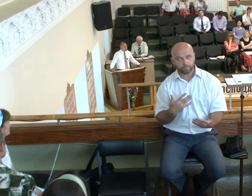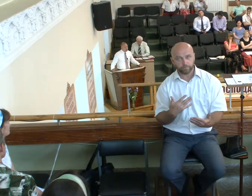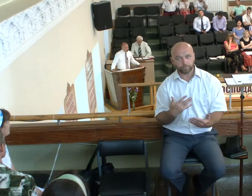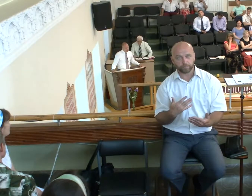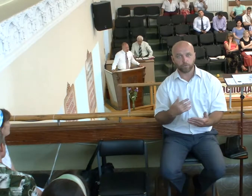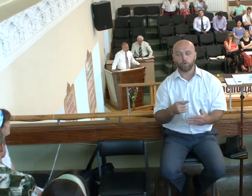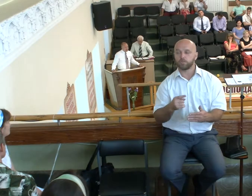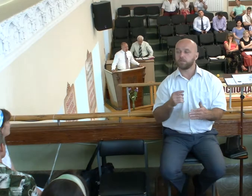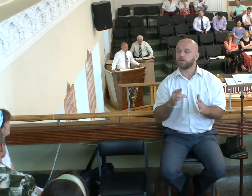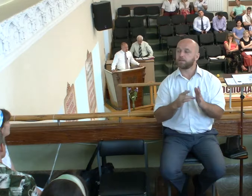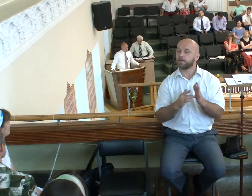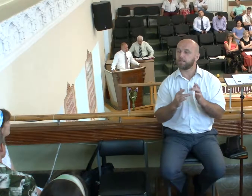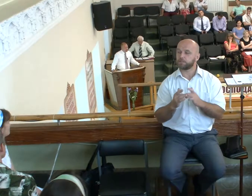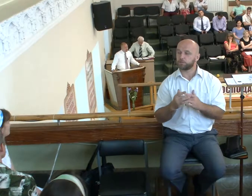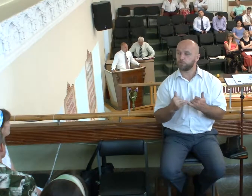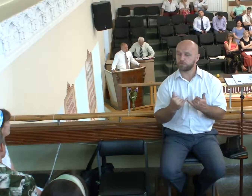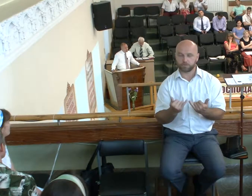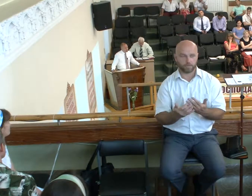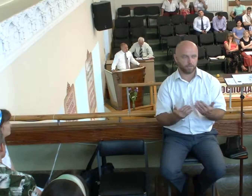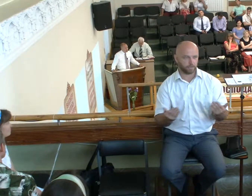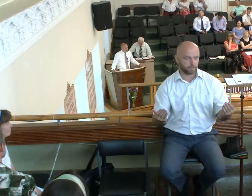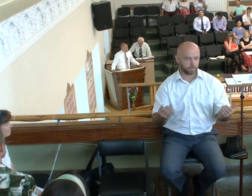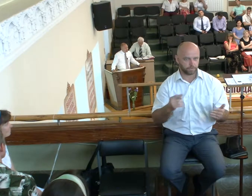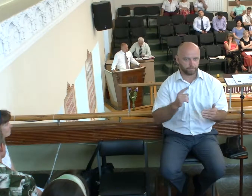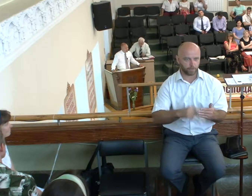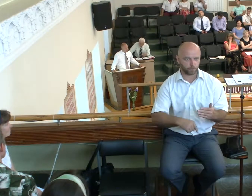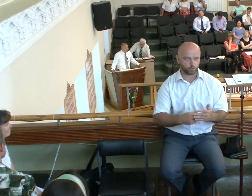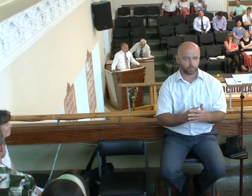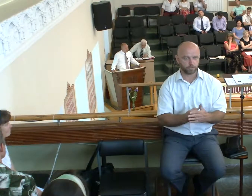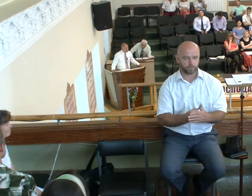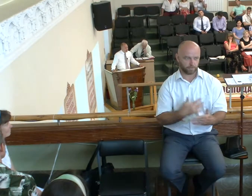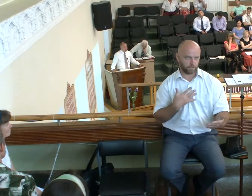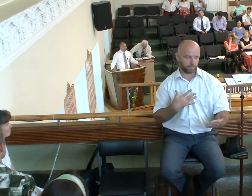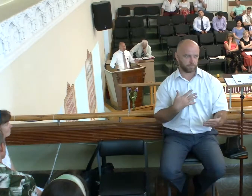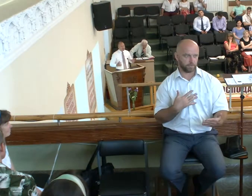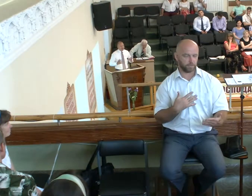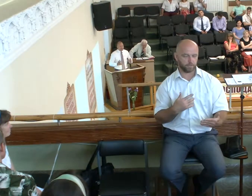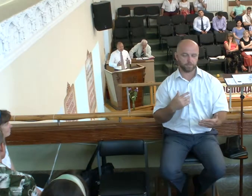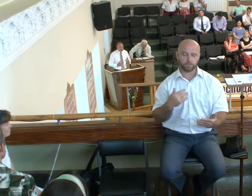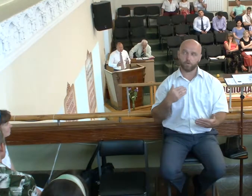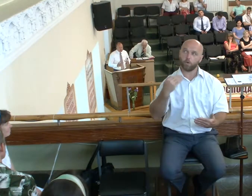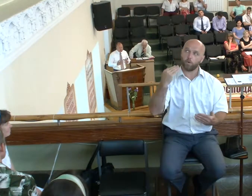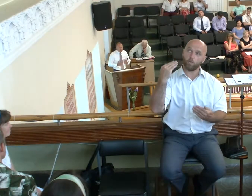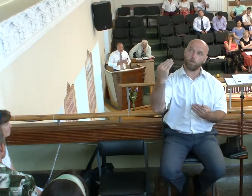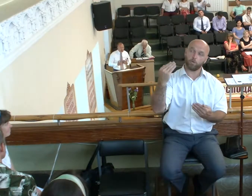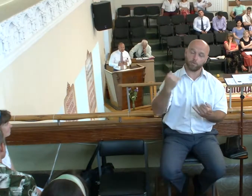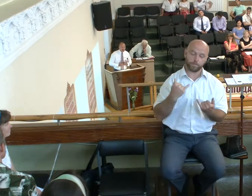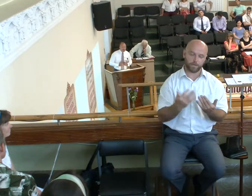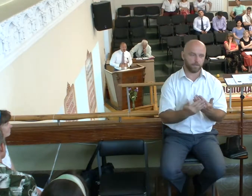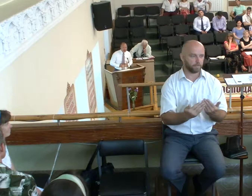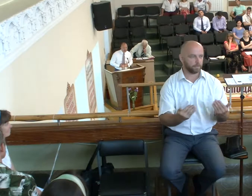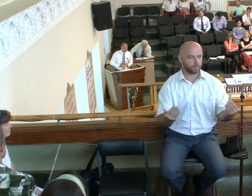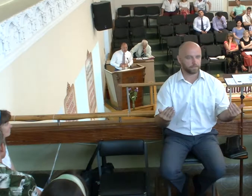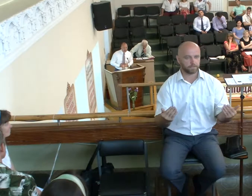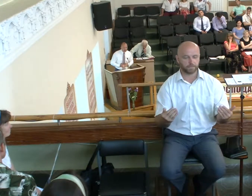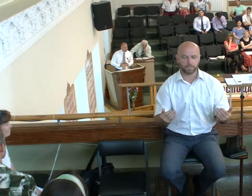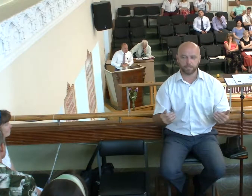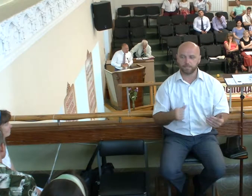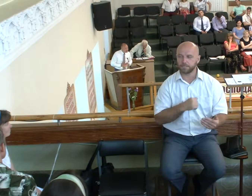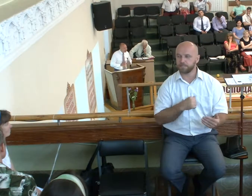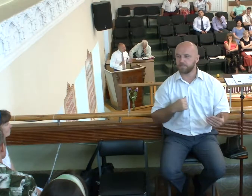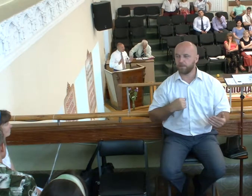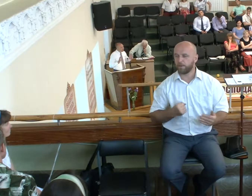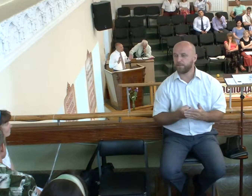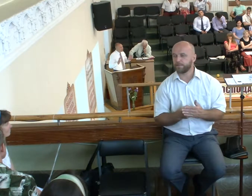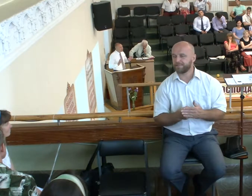драгоценность. Христос для нас, верующих. Драгоценность. Он для нас самая дорогая ценность.